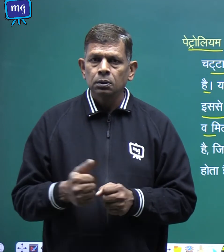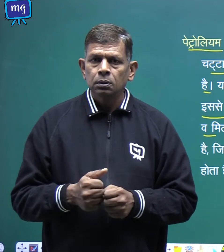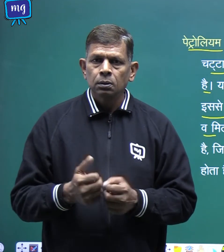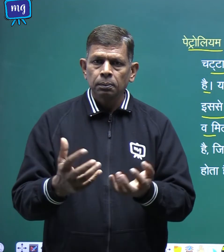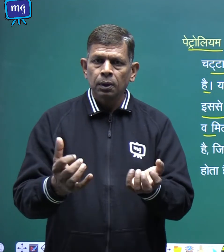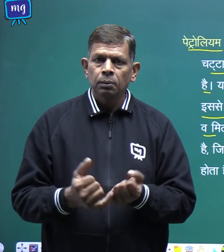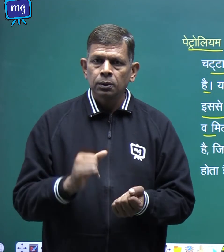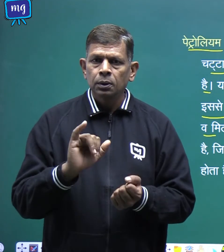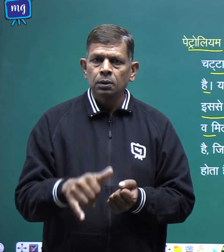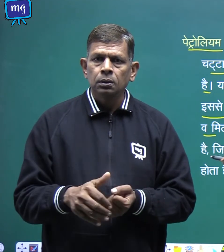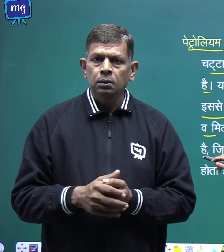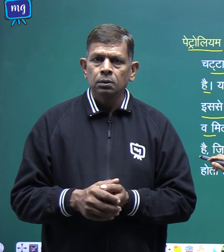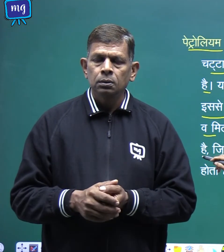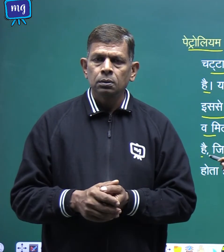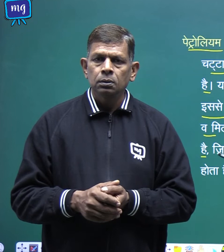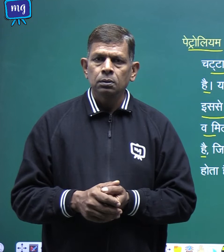प्राप्त होते हैं,